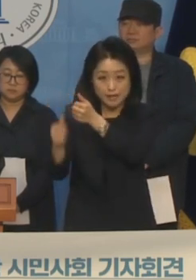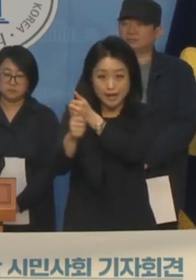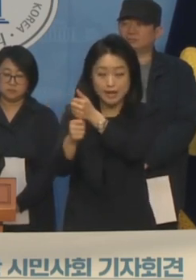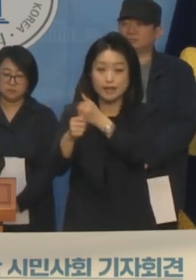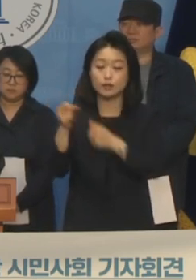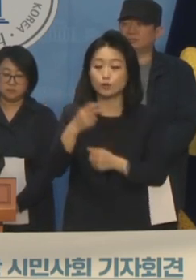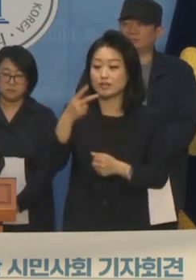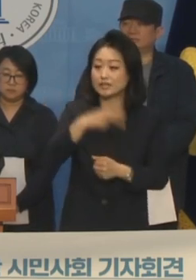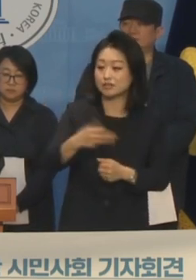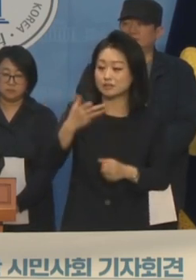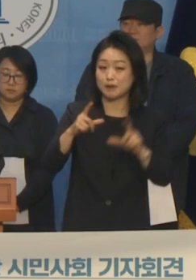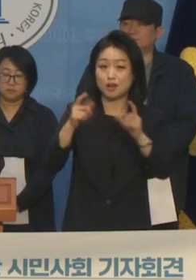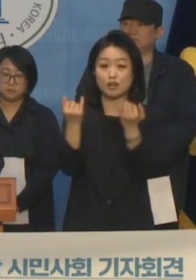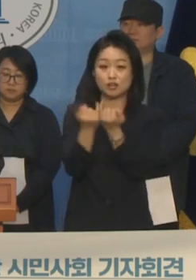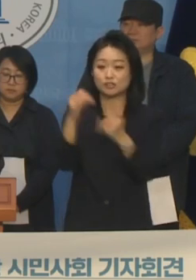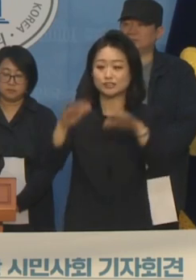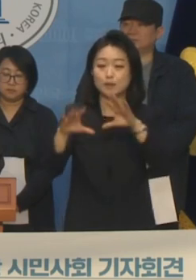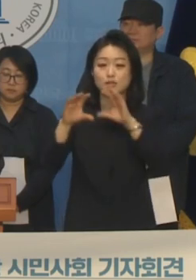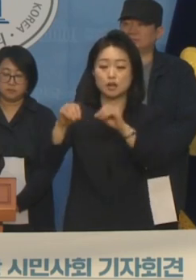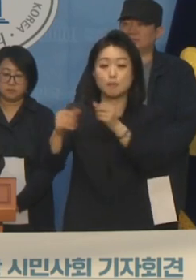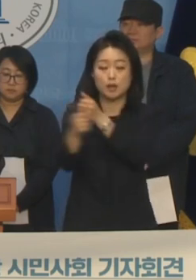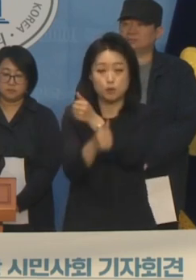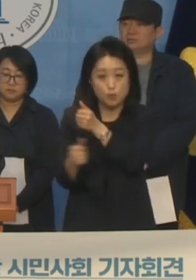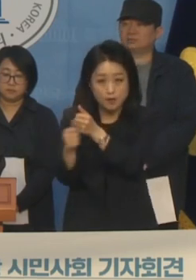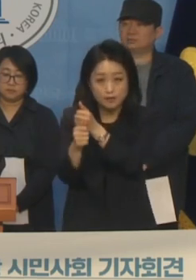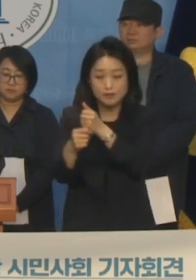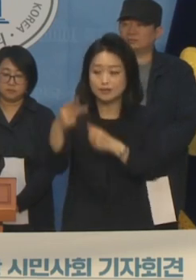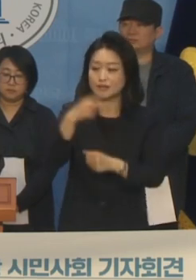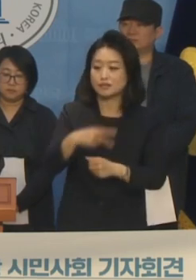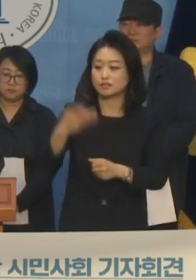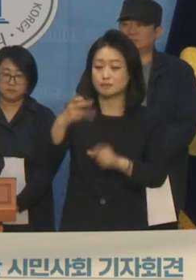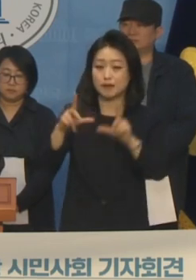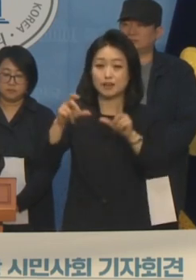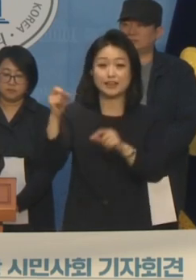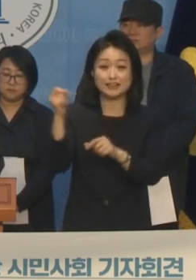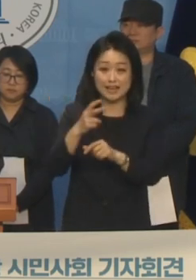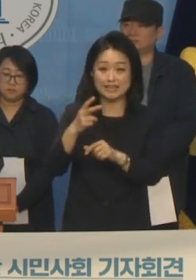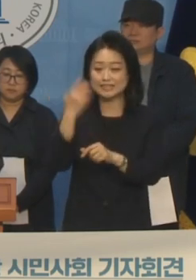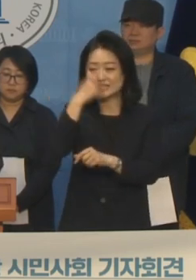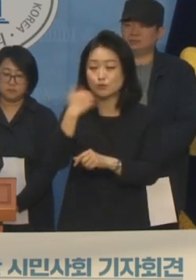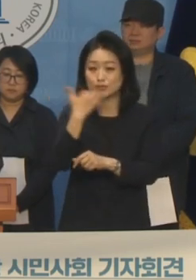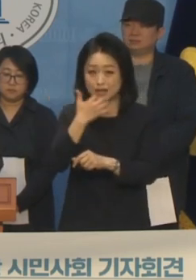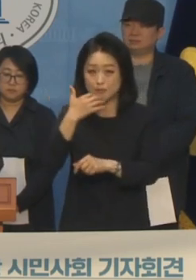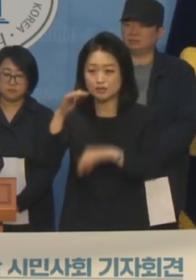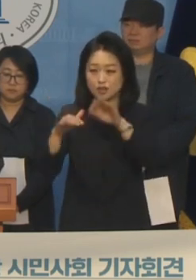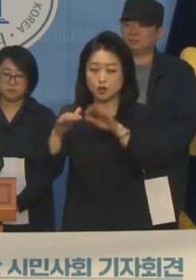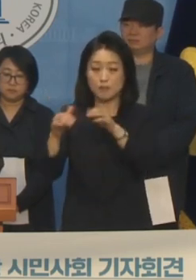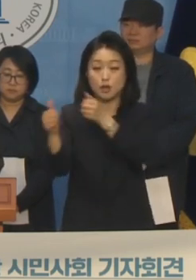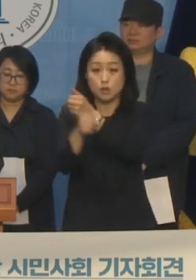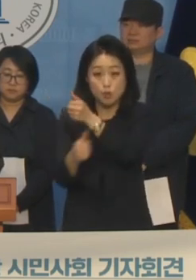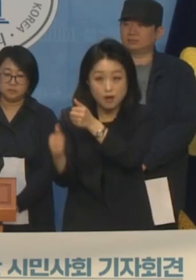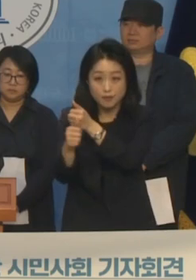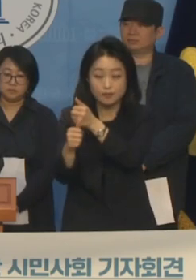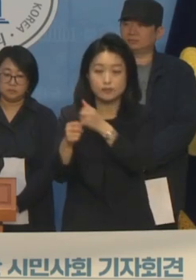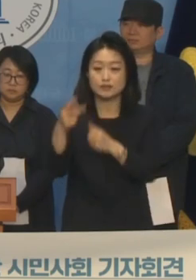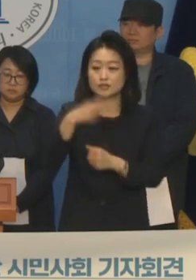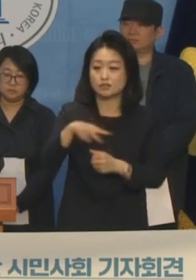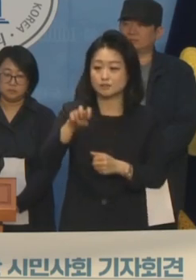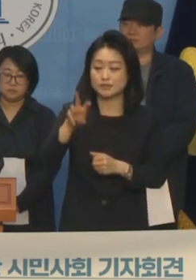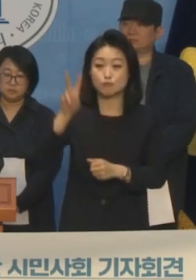사회권규약위원회, 2018년 여성차별철폐위원회, 2018년 다시 인종차별철폐위원회,